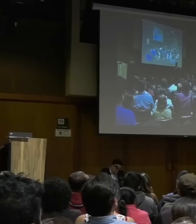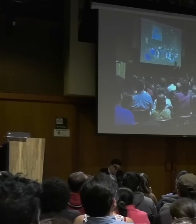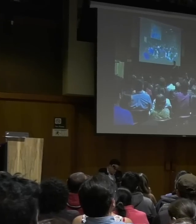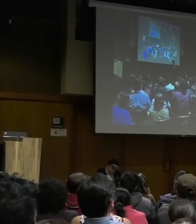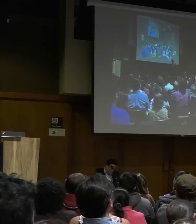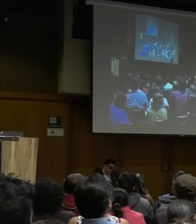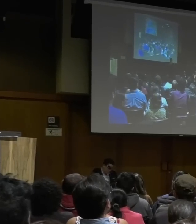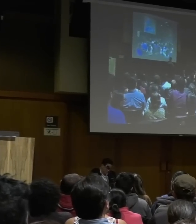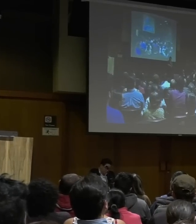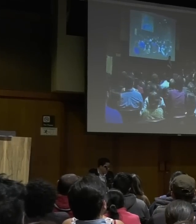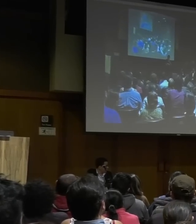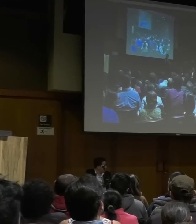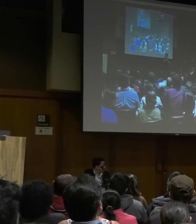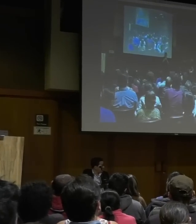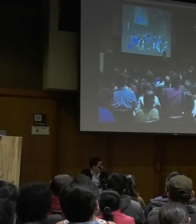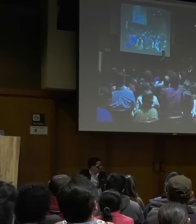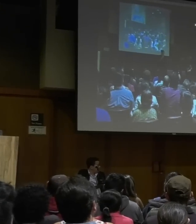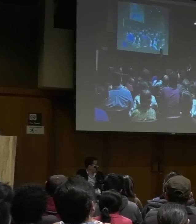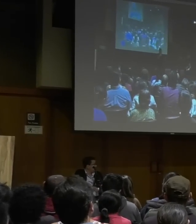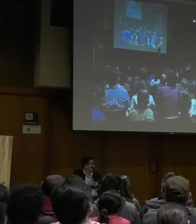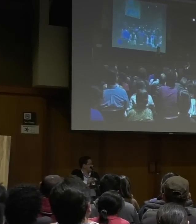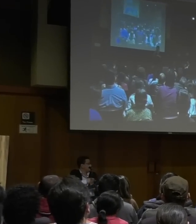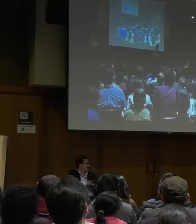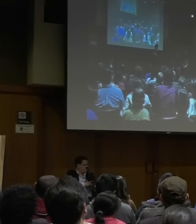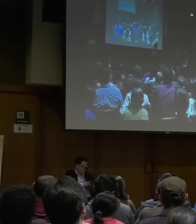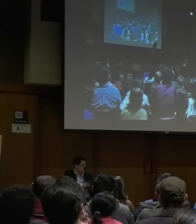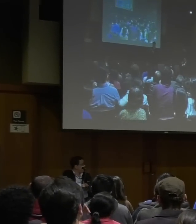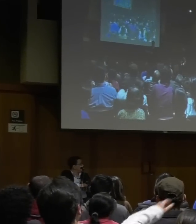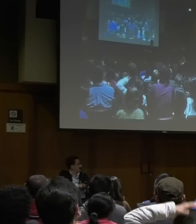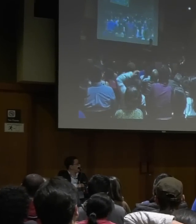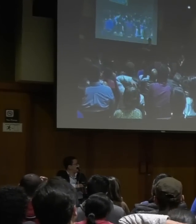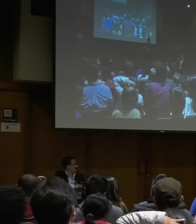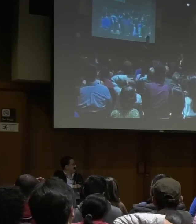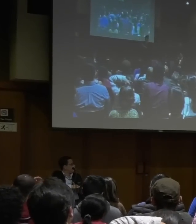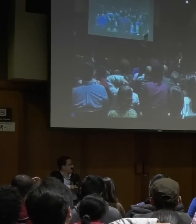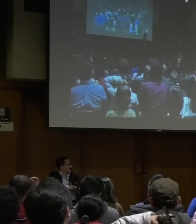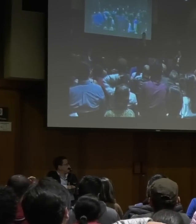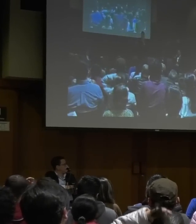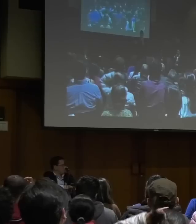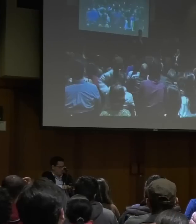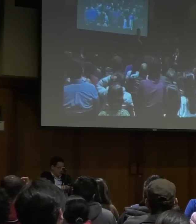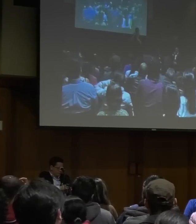estas... Tú no sabes que por eso quise que me acompañaran a guitarra, porque es